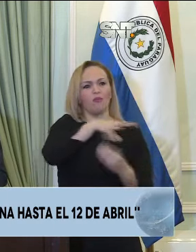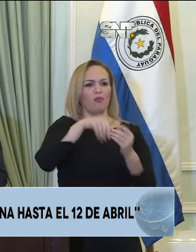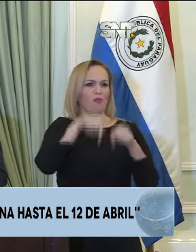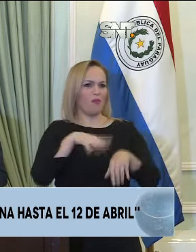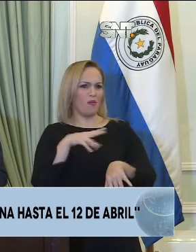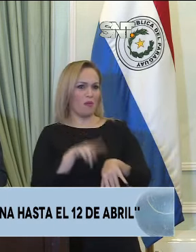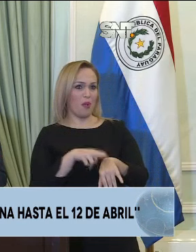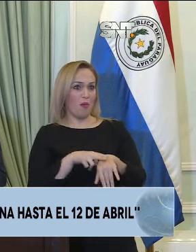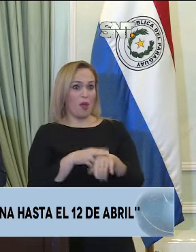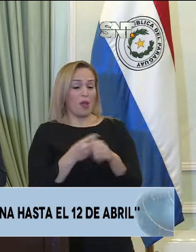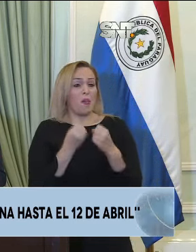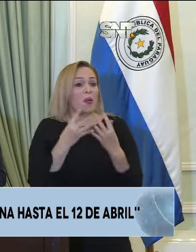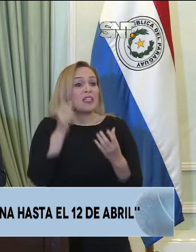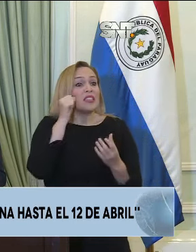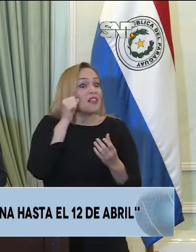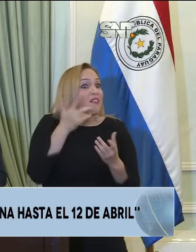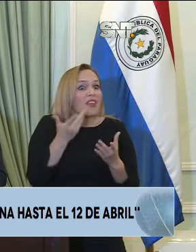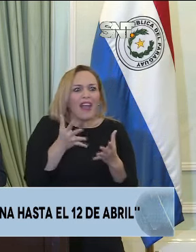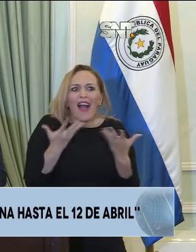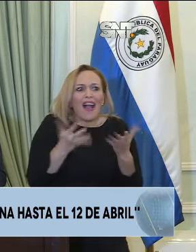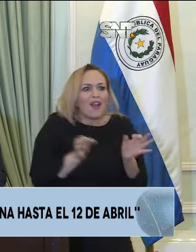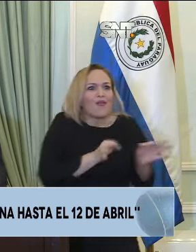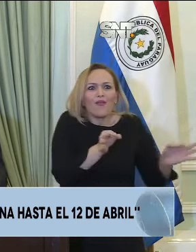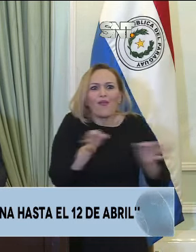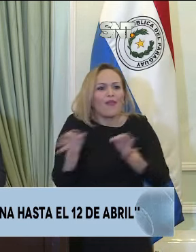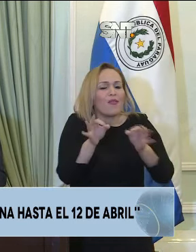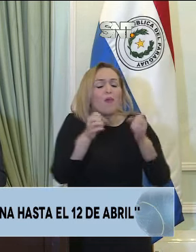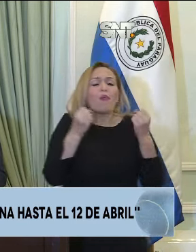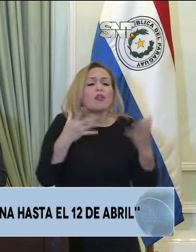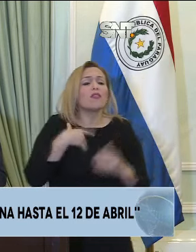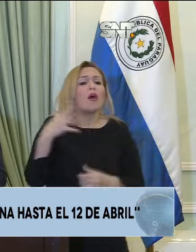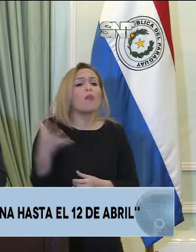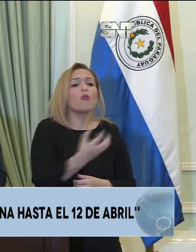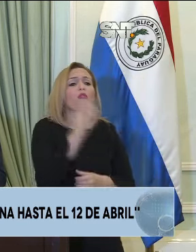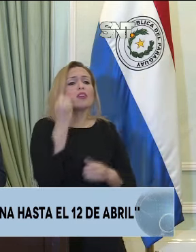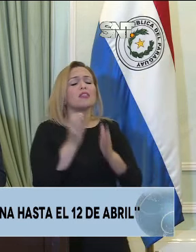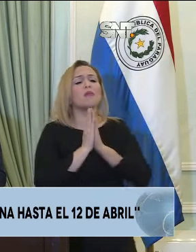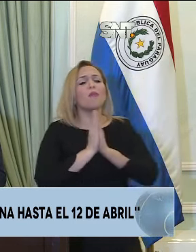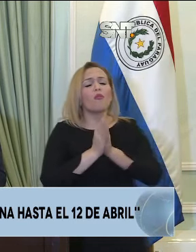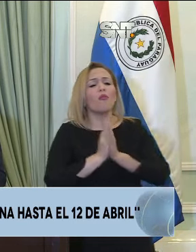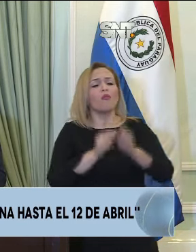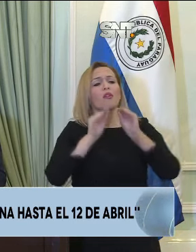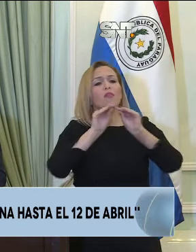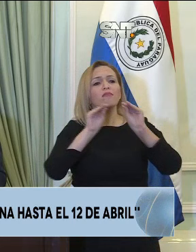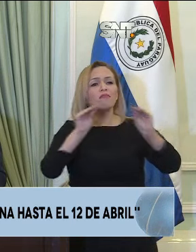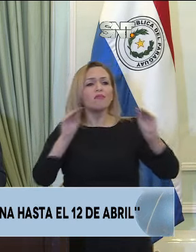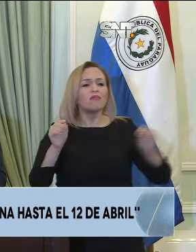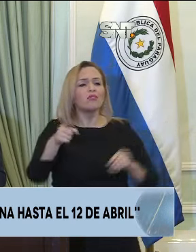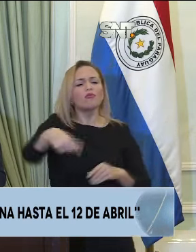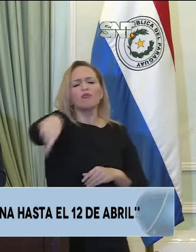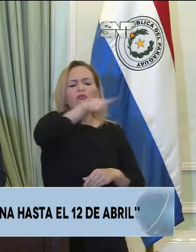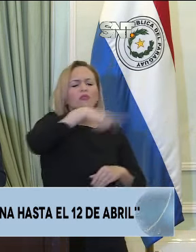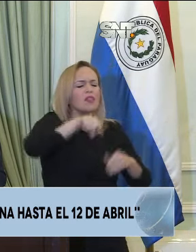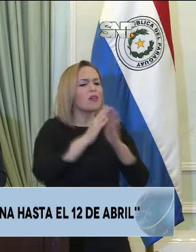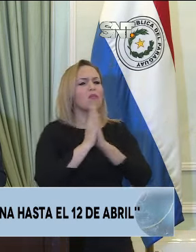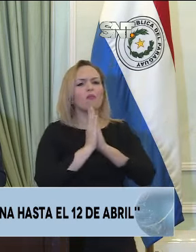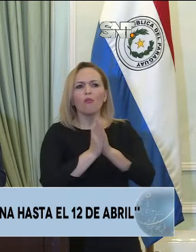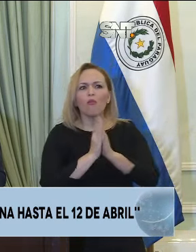define claramente una circulación comunitaria. Así que aprovechamos para poder enfatizar la necesidad de que todos